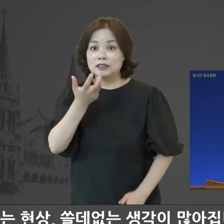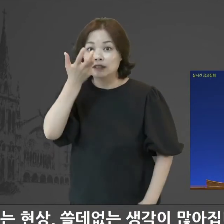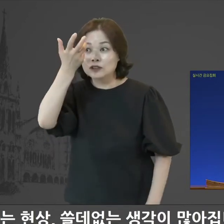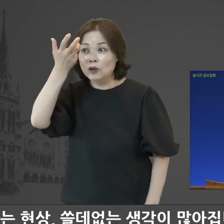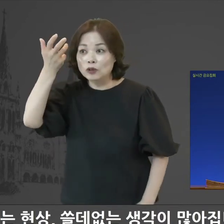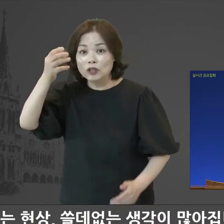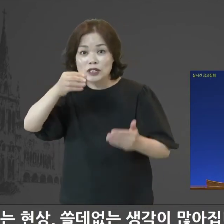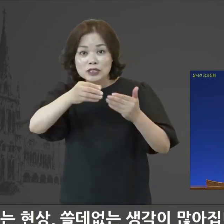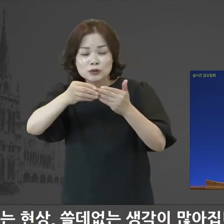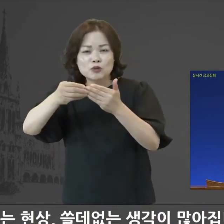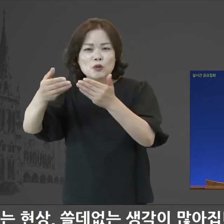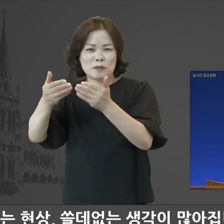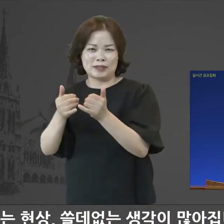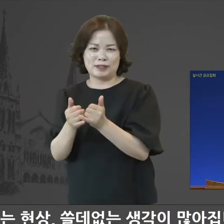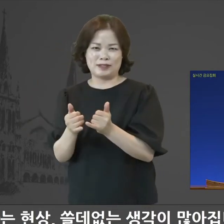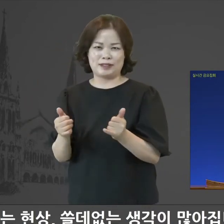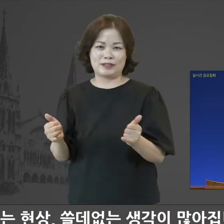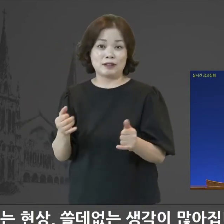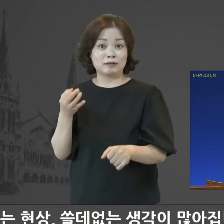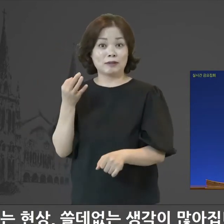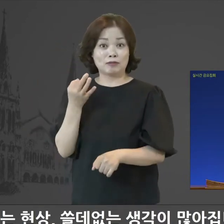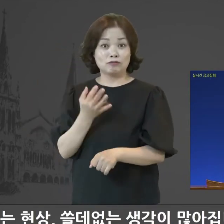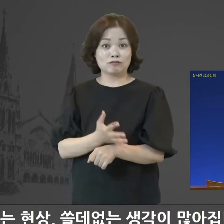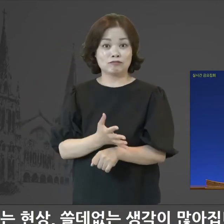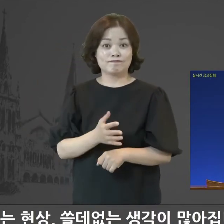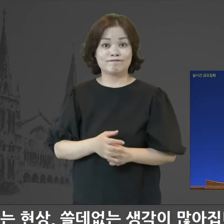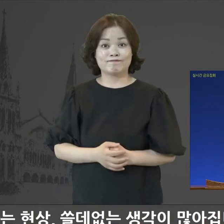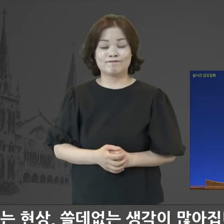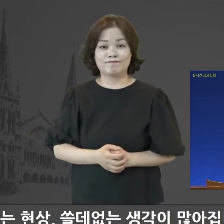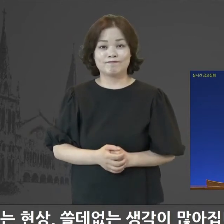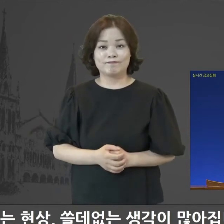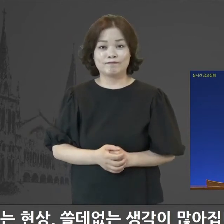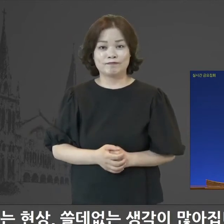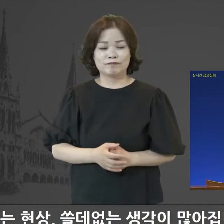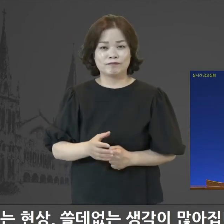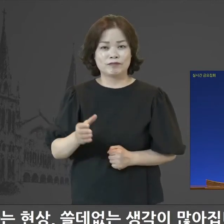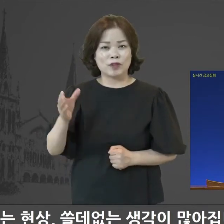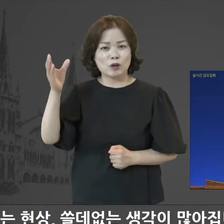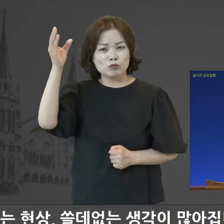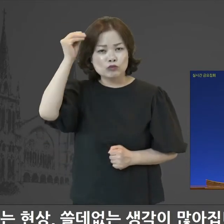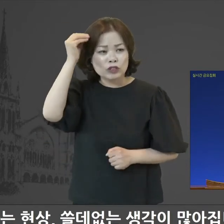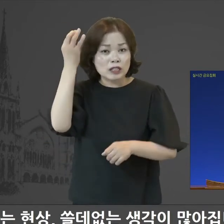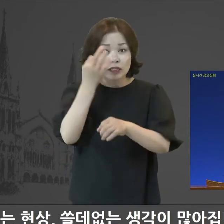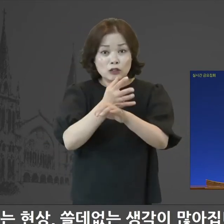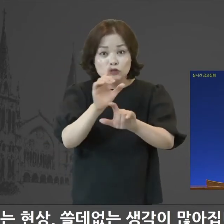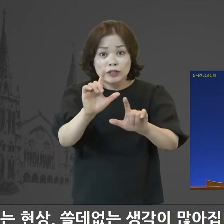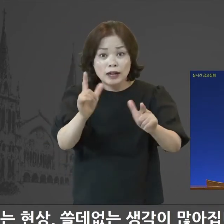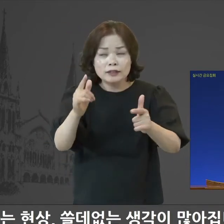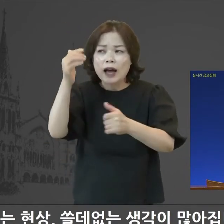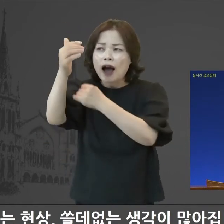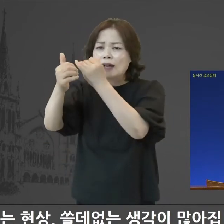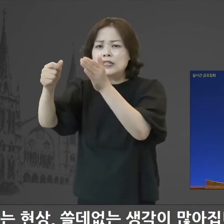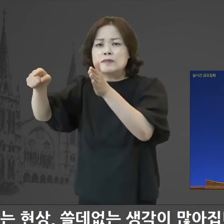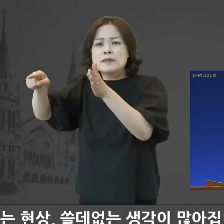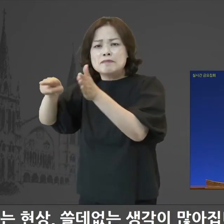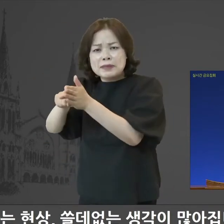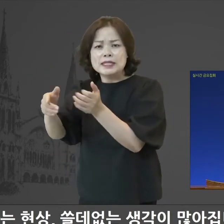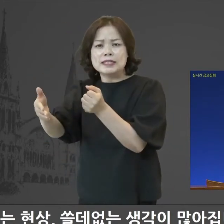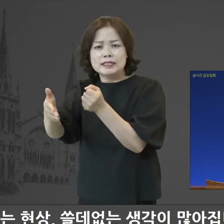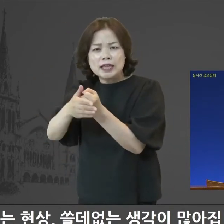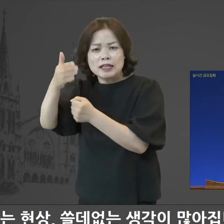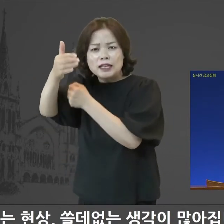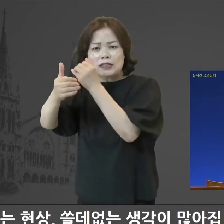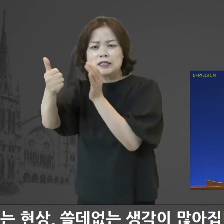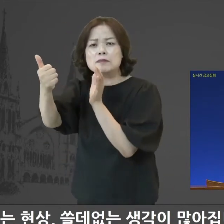성령 인도받는 사람은 단순합니다. 이게 무지한 단순이 아니에요. 하나님을 믿기 때문에,